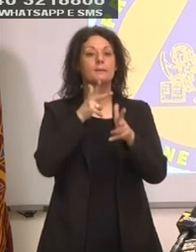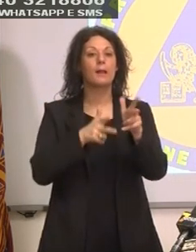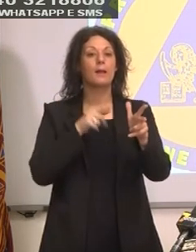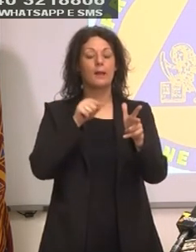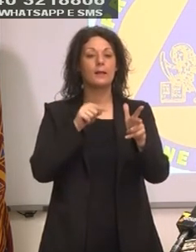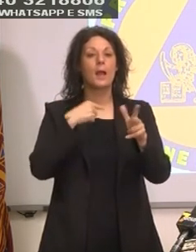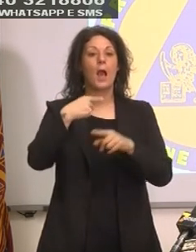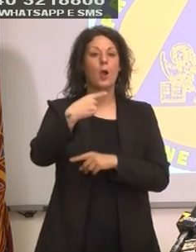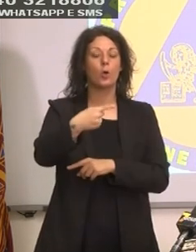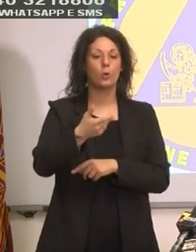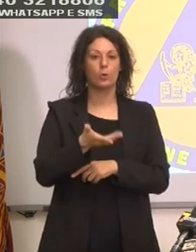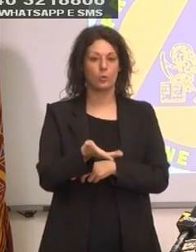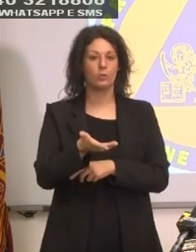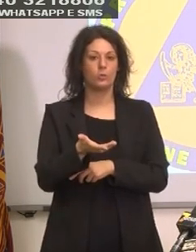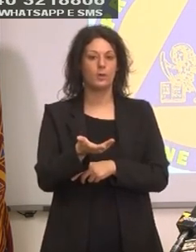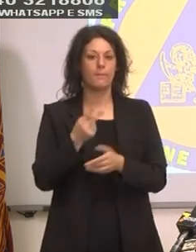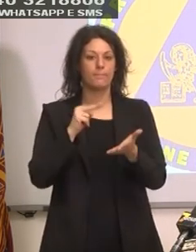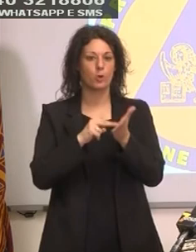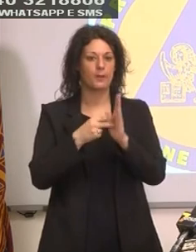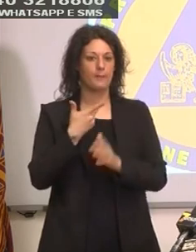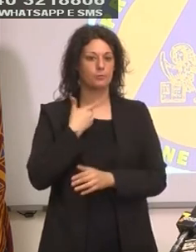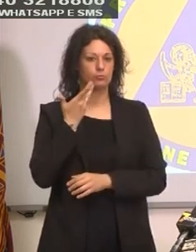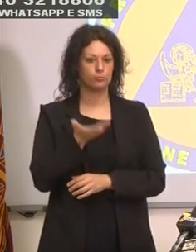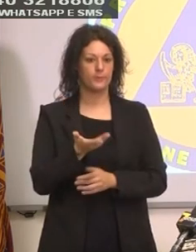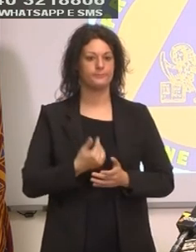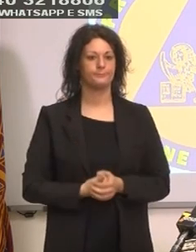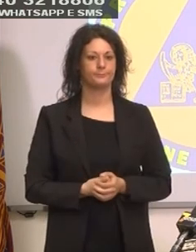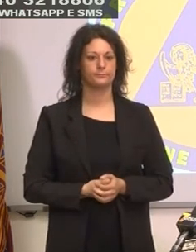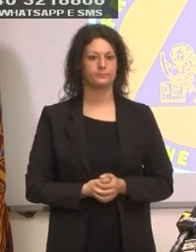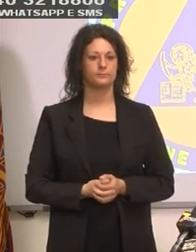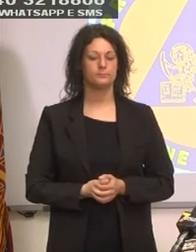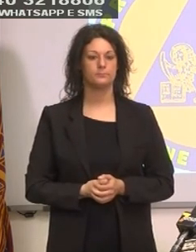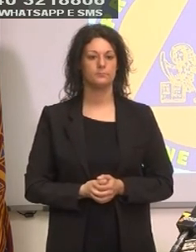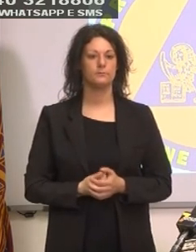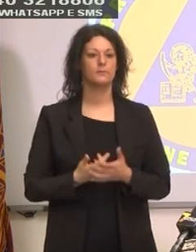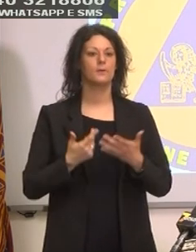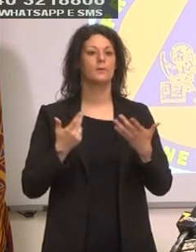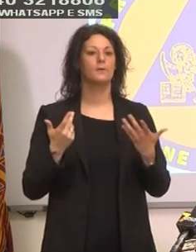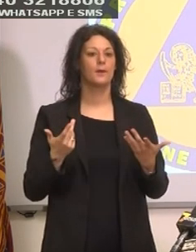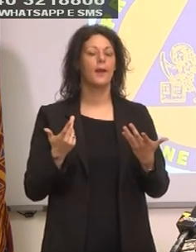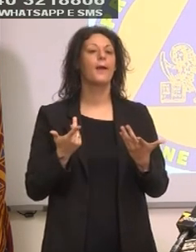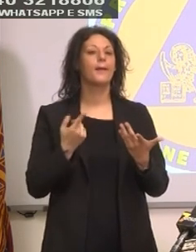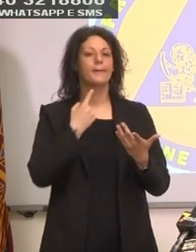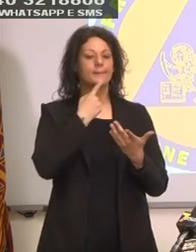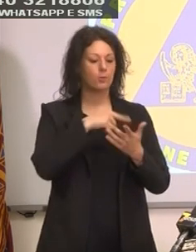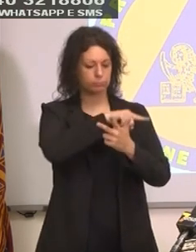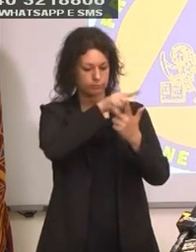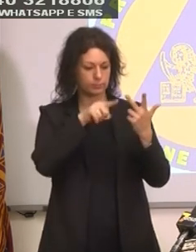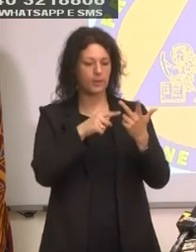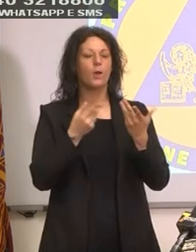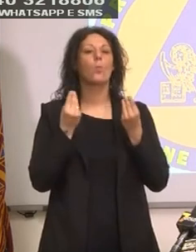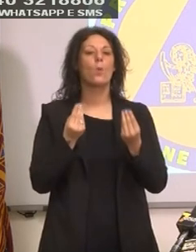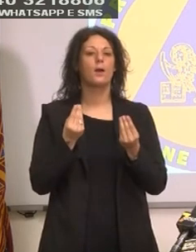ferroviario dei trasporti ci sono grossissime difficoltà. Messa tutta assieme, secondo lei quando è che si potrà tornare a